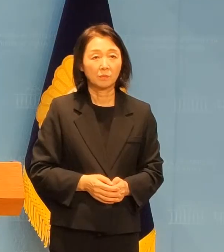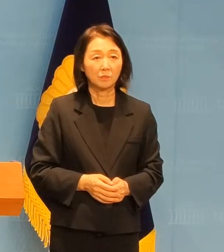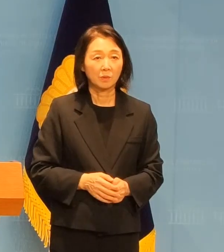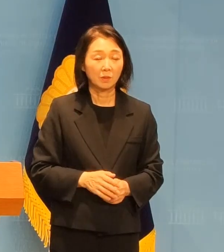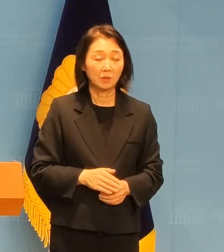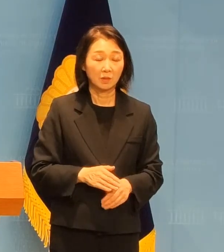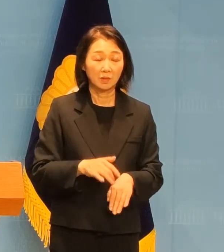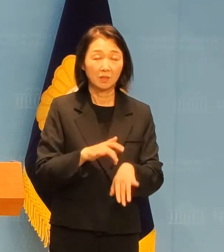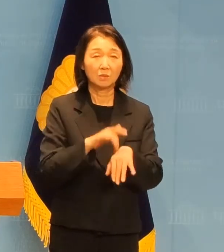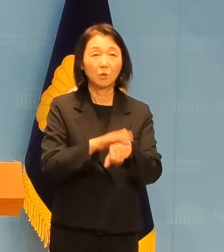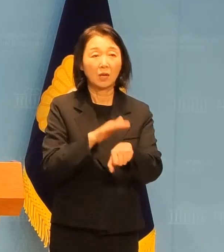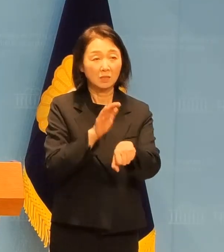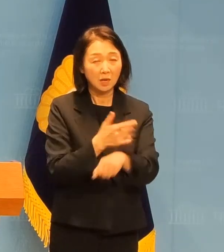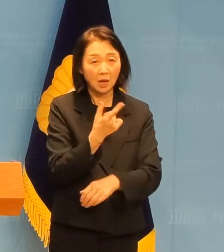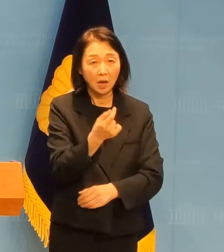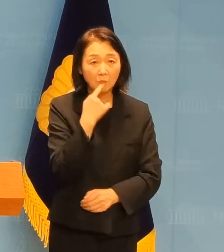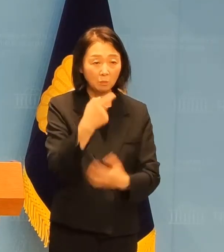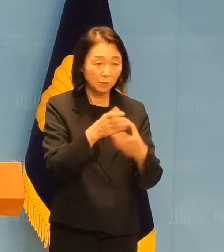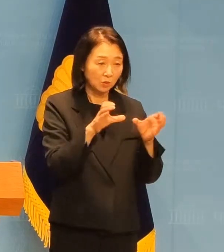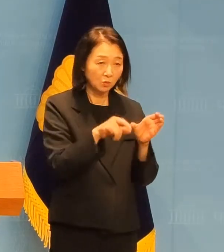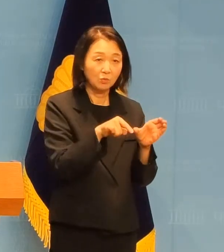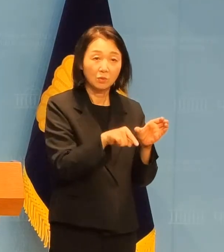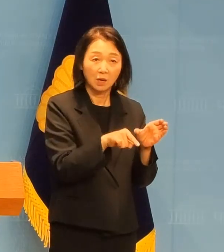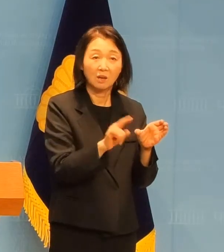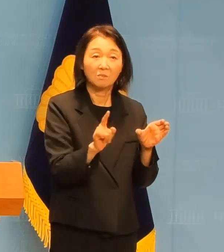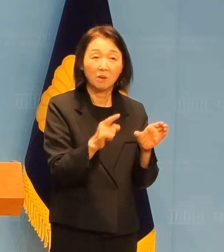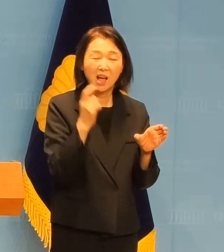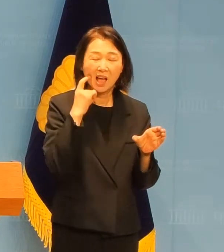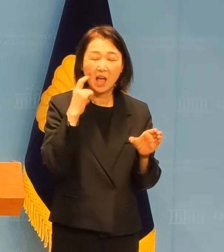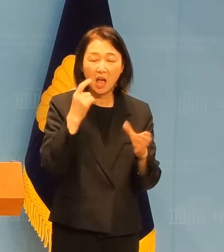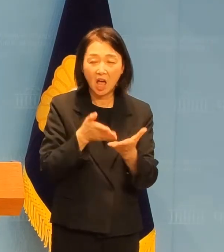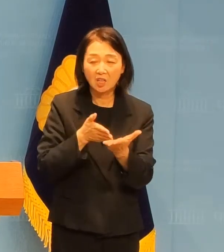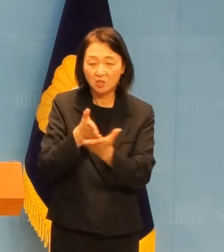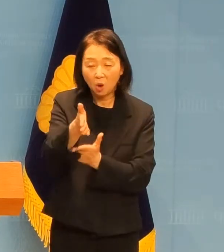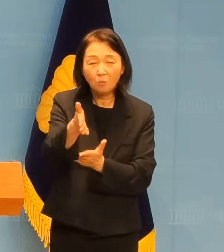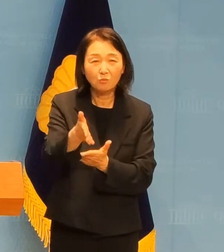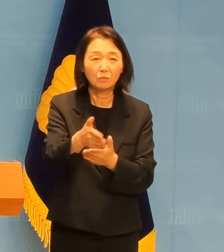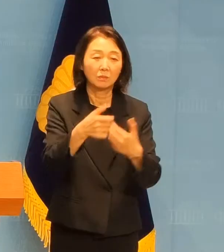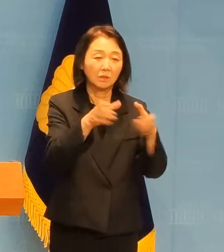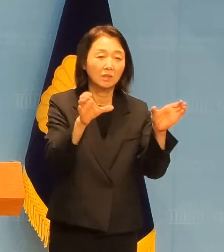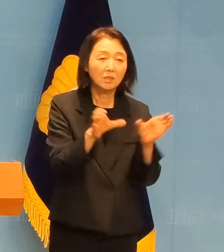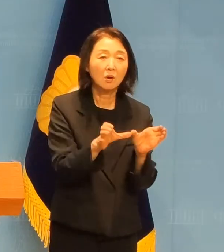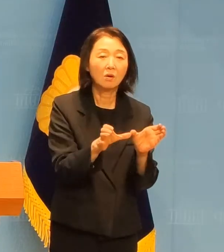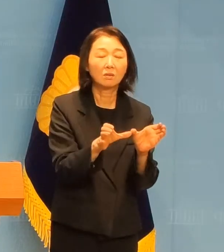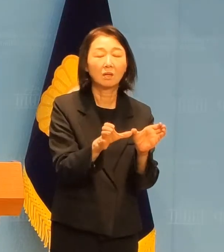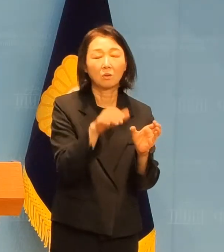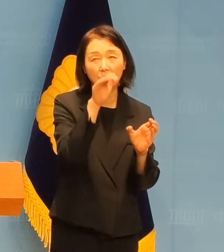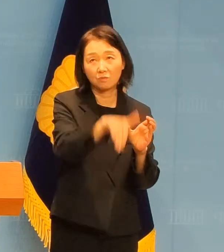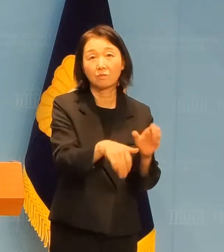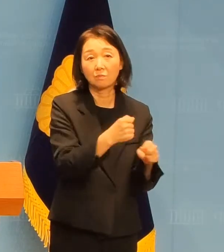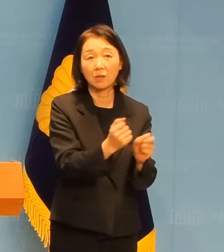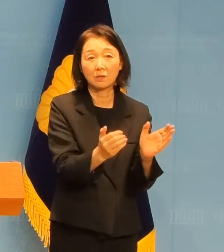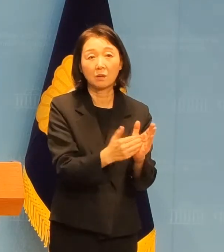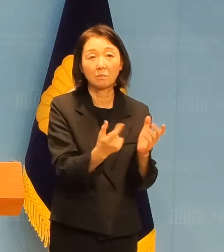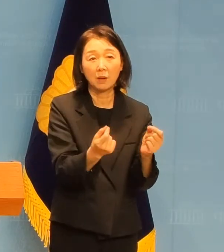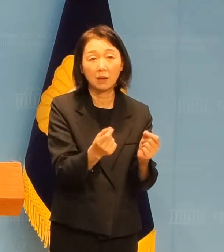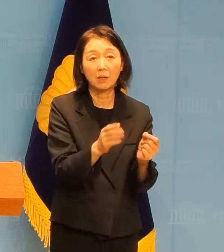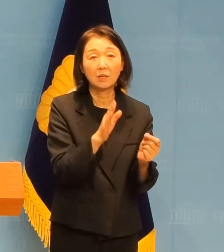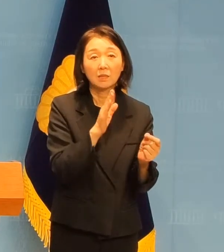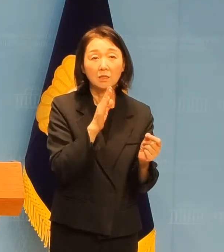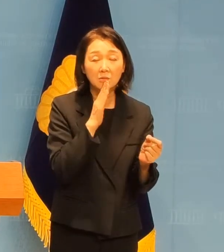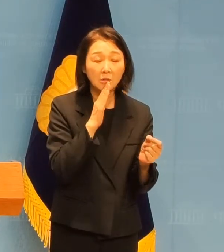들인 습관이 더불어민주당을 찌라시 전문 유포 정당으로 전락시켰지만